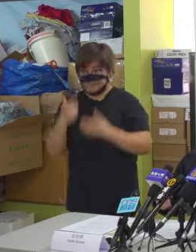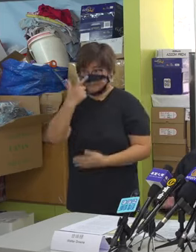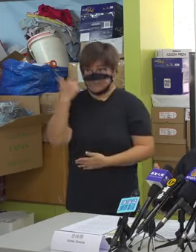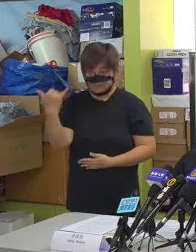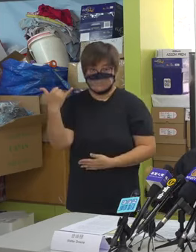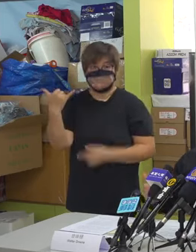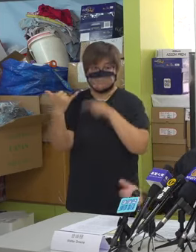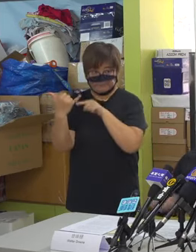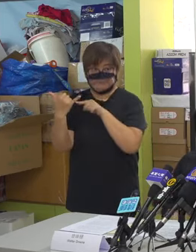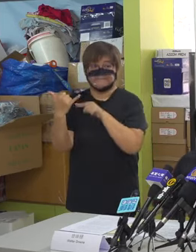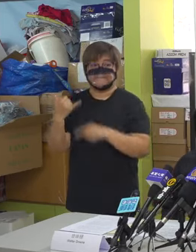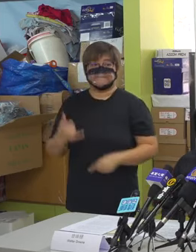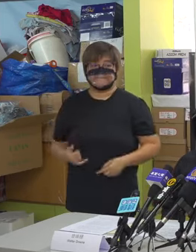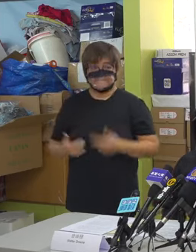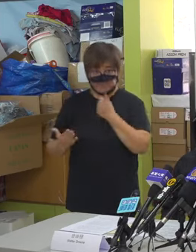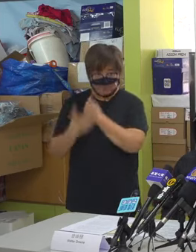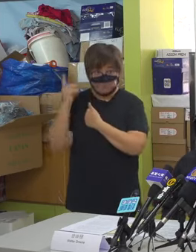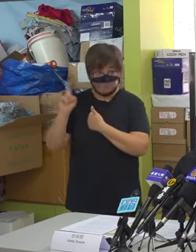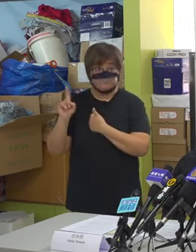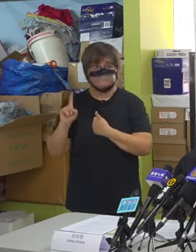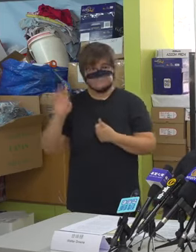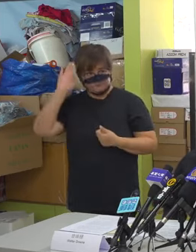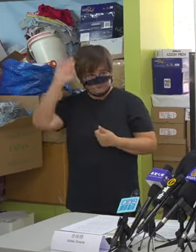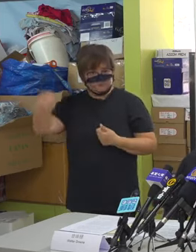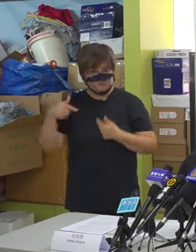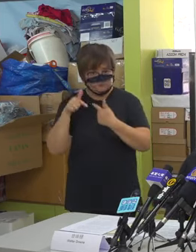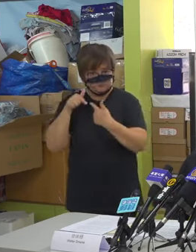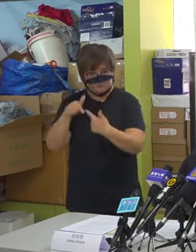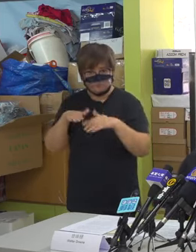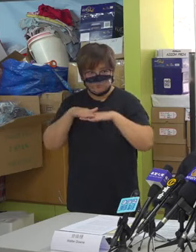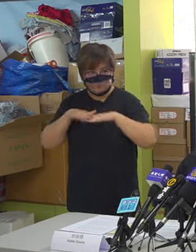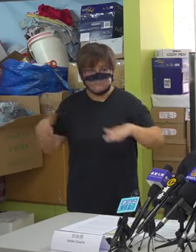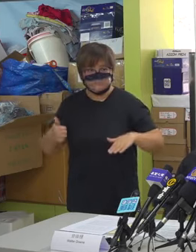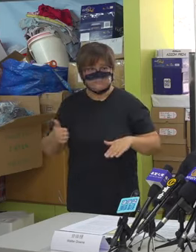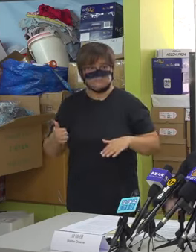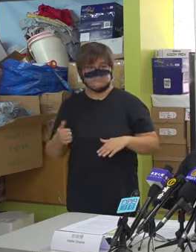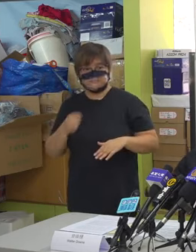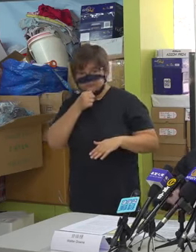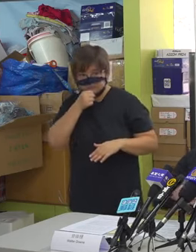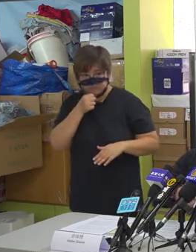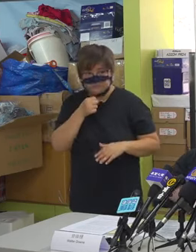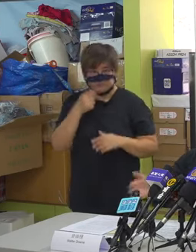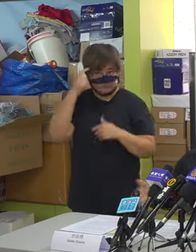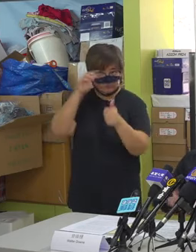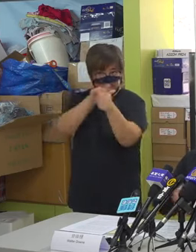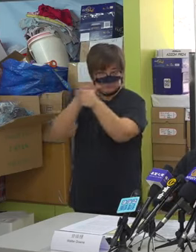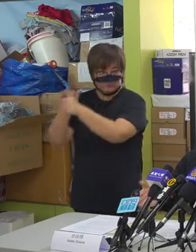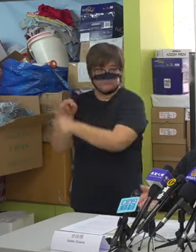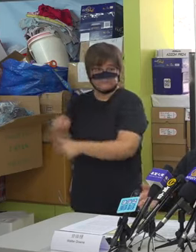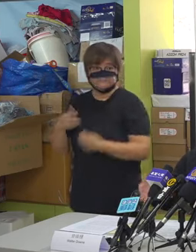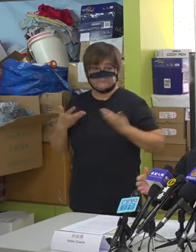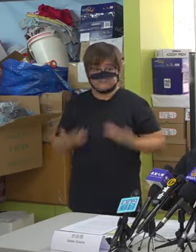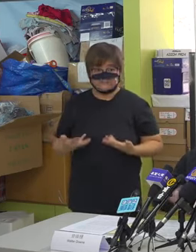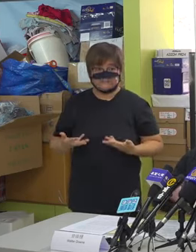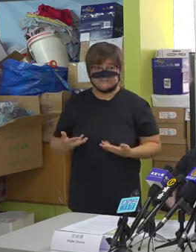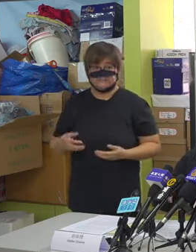合、長治久安嘅方式。而呢個亦都係民間記者會今日提出，又可以針對三大方面，